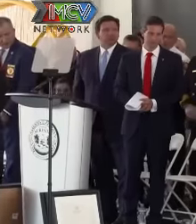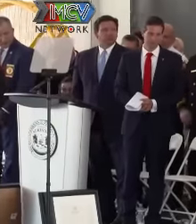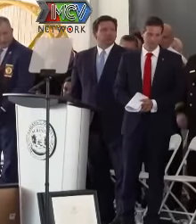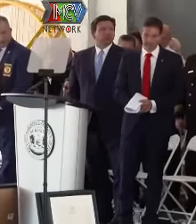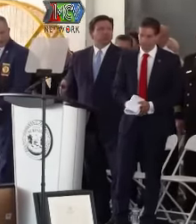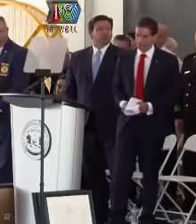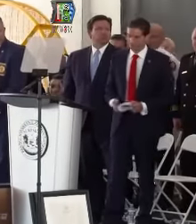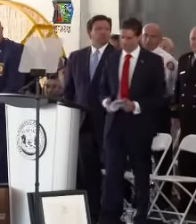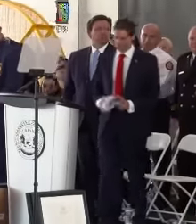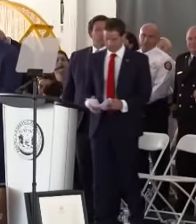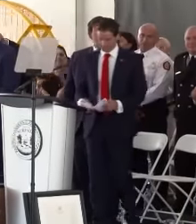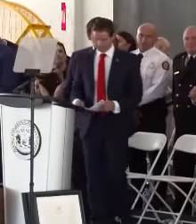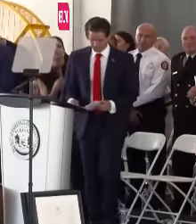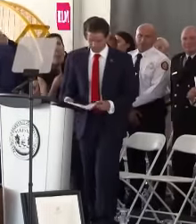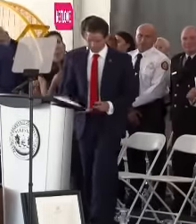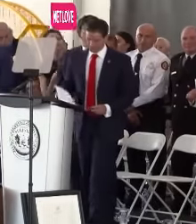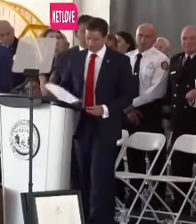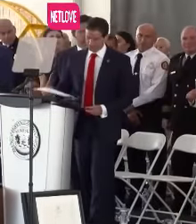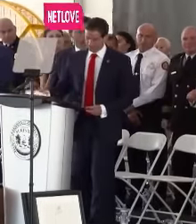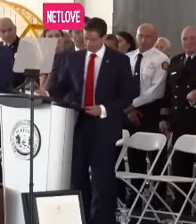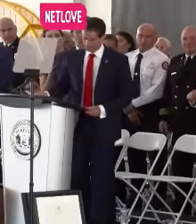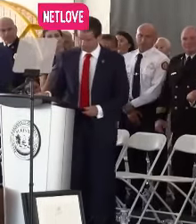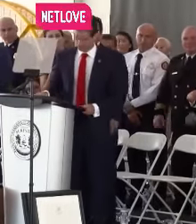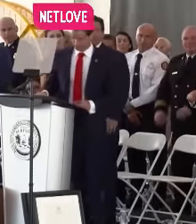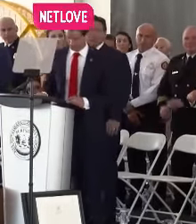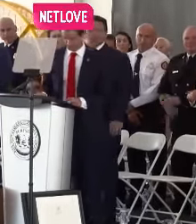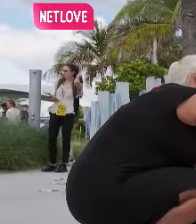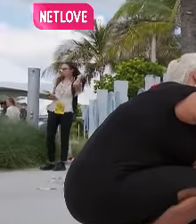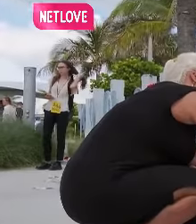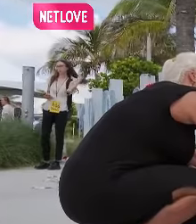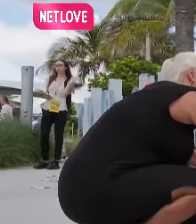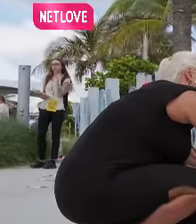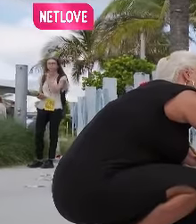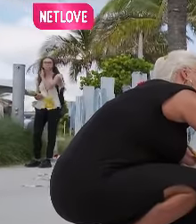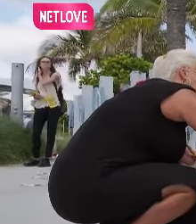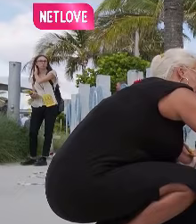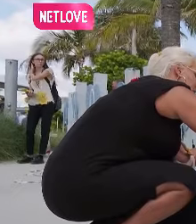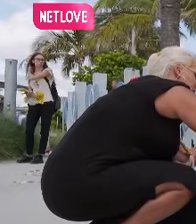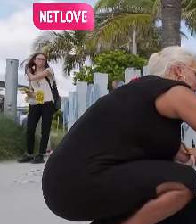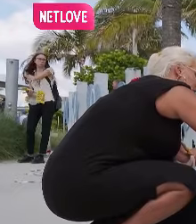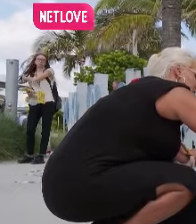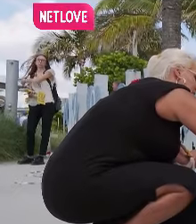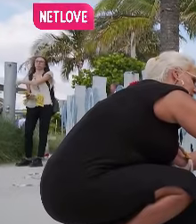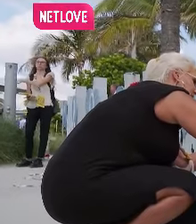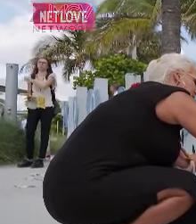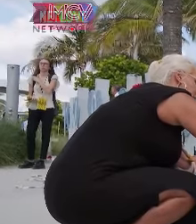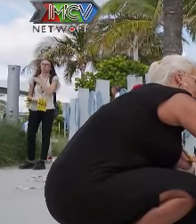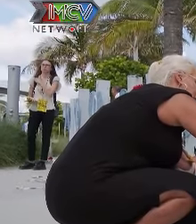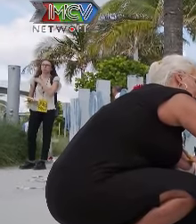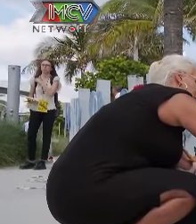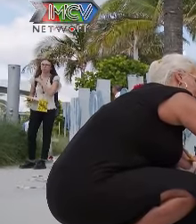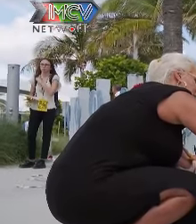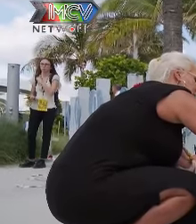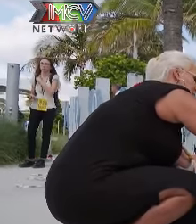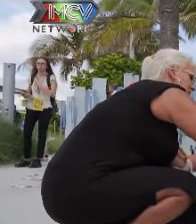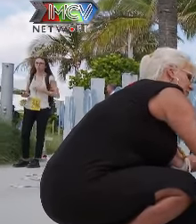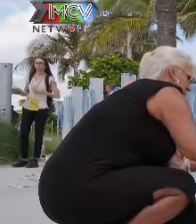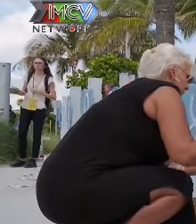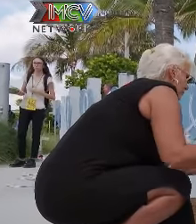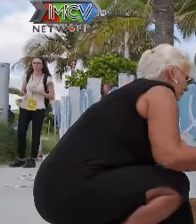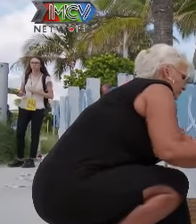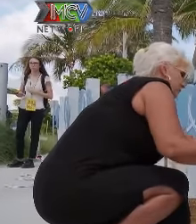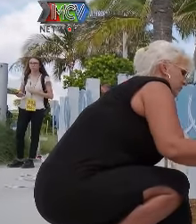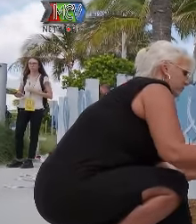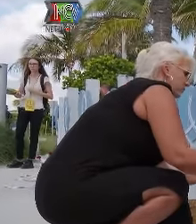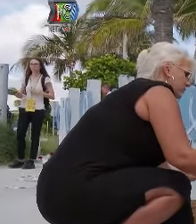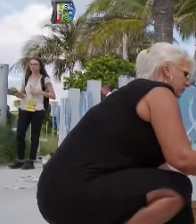Ortiz. Bài phát biểu của Bermudez cũng đã để dành tặng cho con trai. Bà nói rằng con trai là nguồn cảm hứng suốt đời của bà. Cảm ơn con